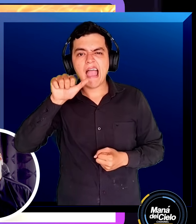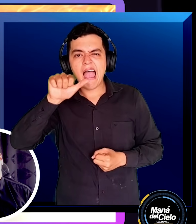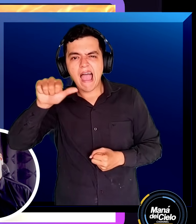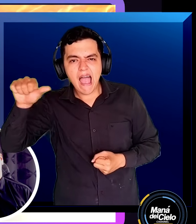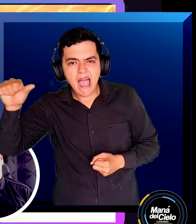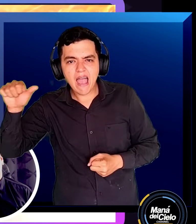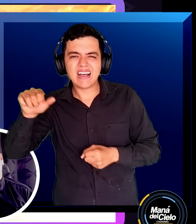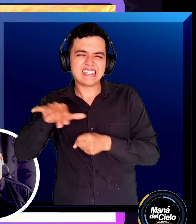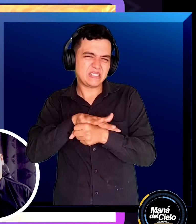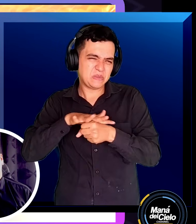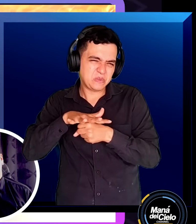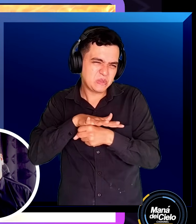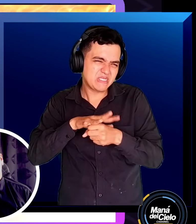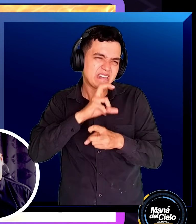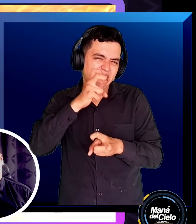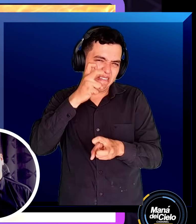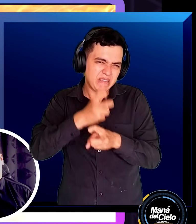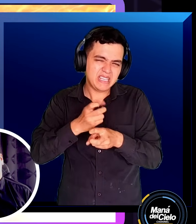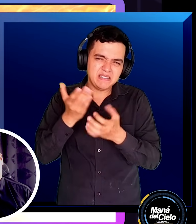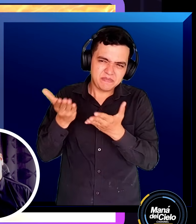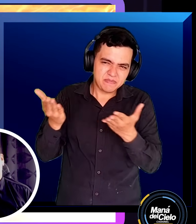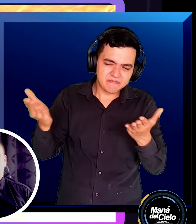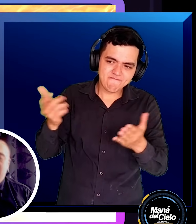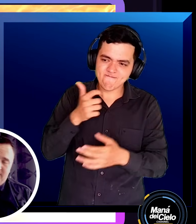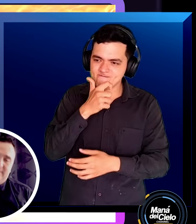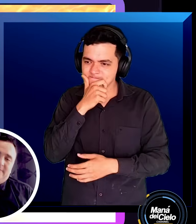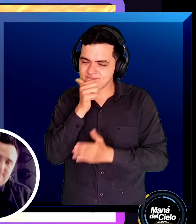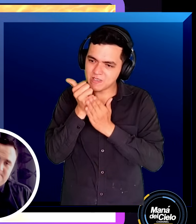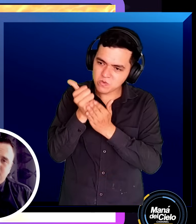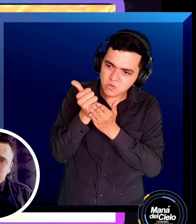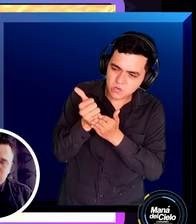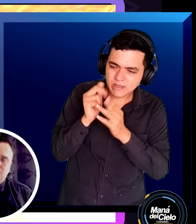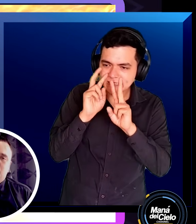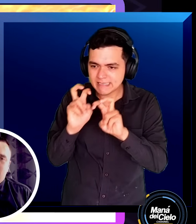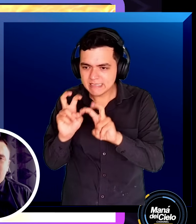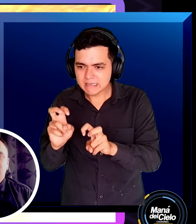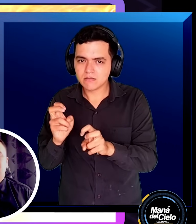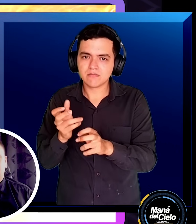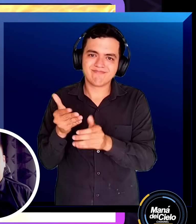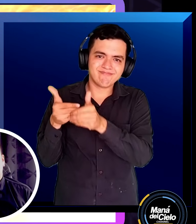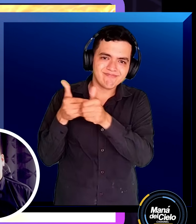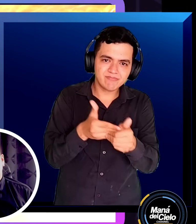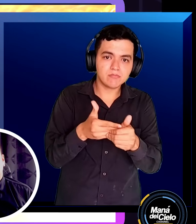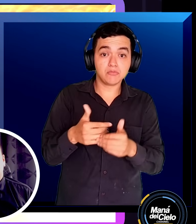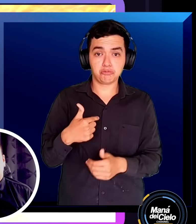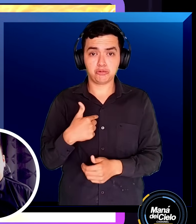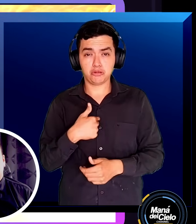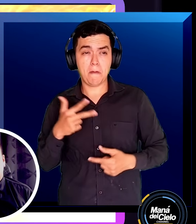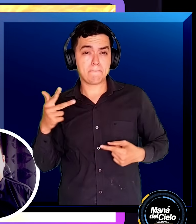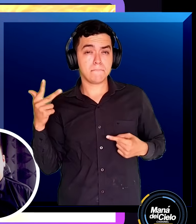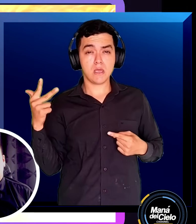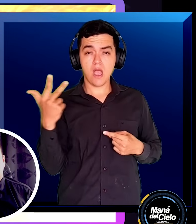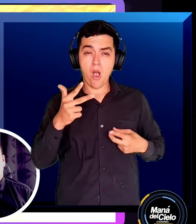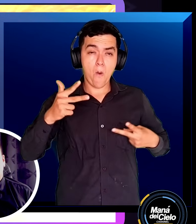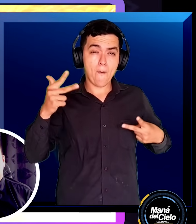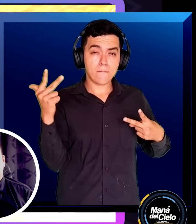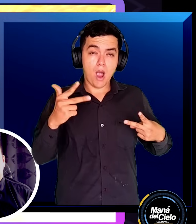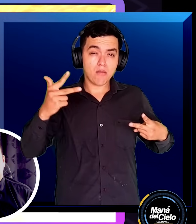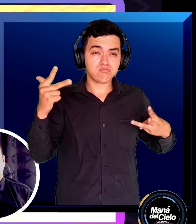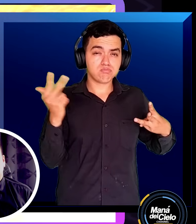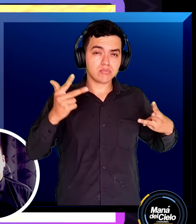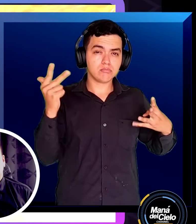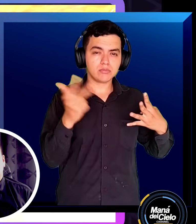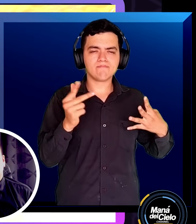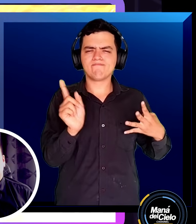si usted quiere ver que la obra prospere, si usted quiere ver la bendición de Dios, usted no corra